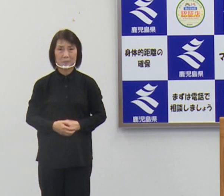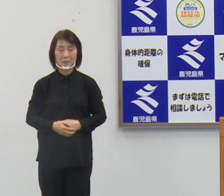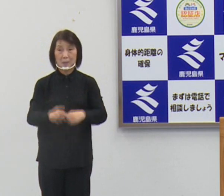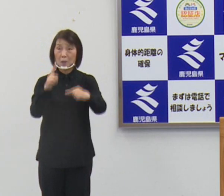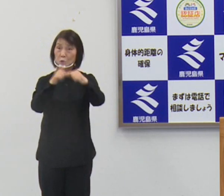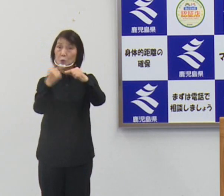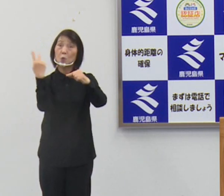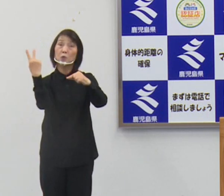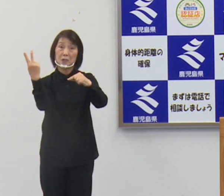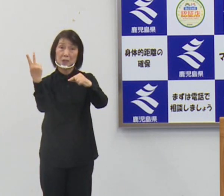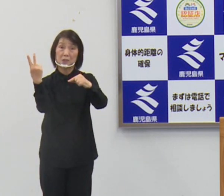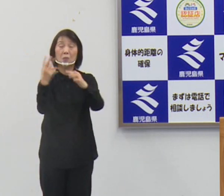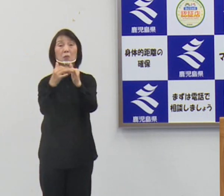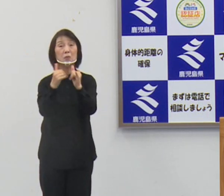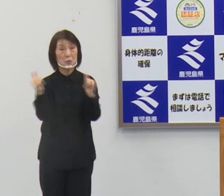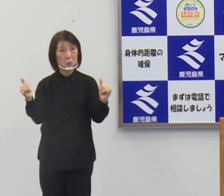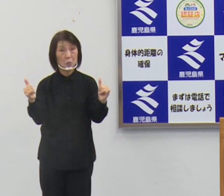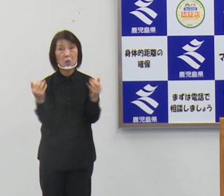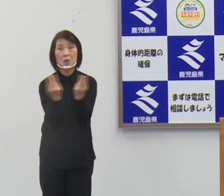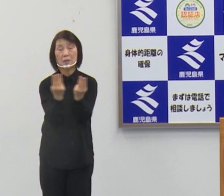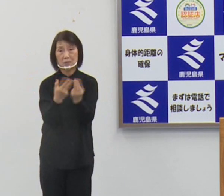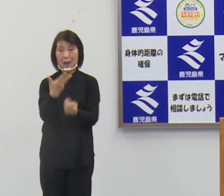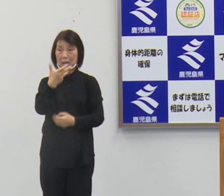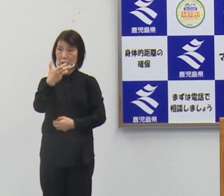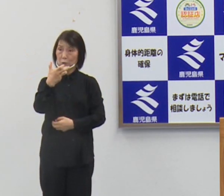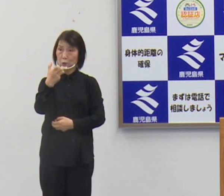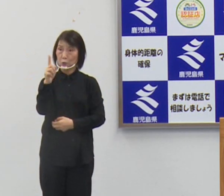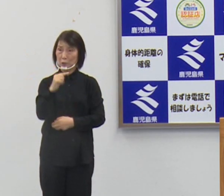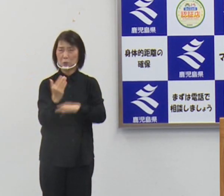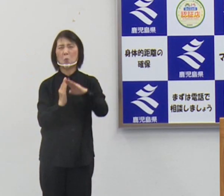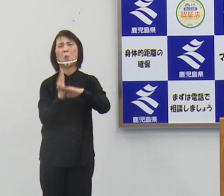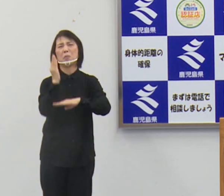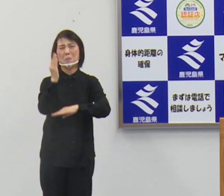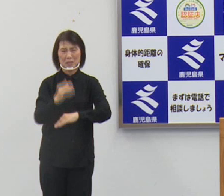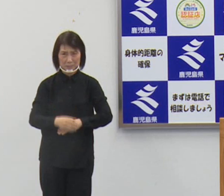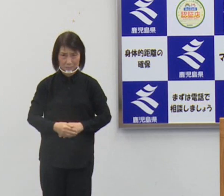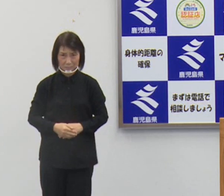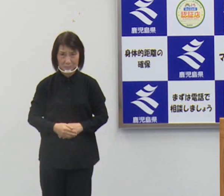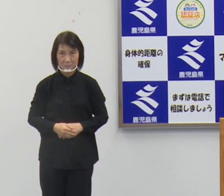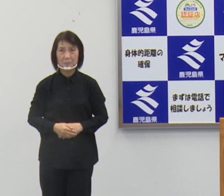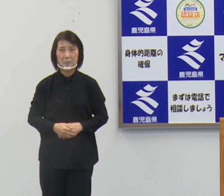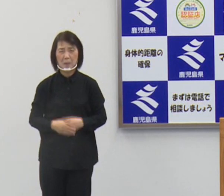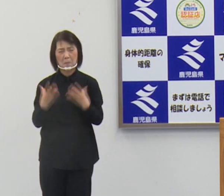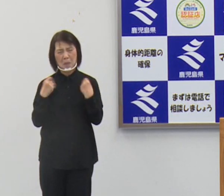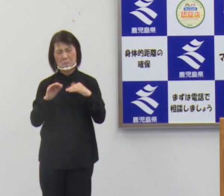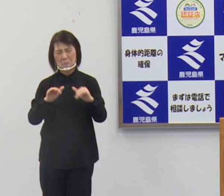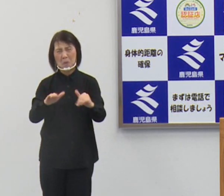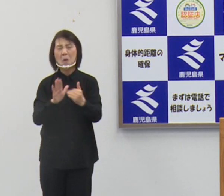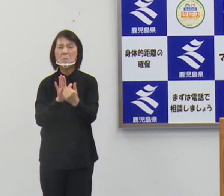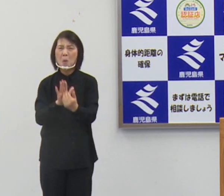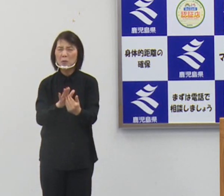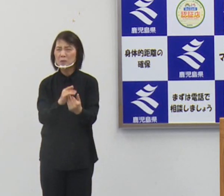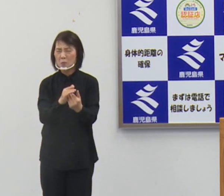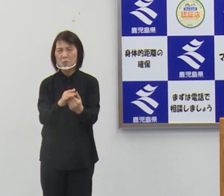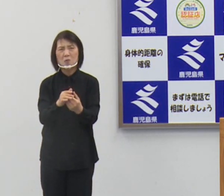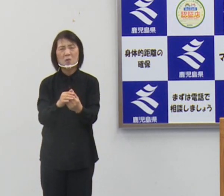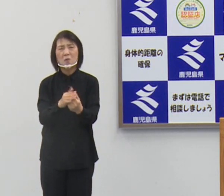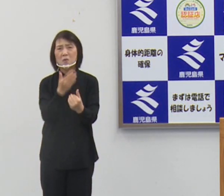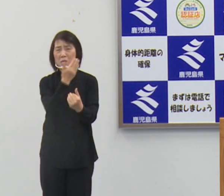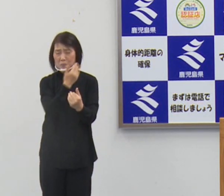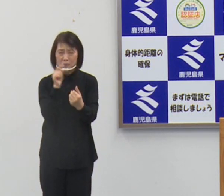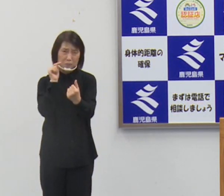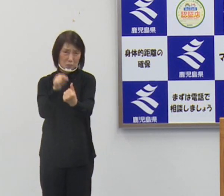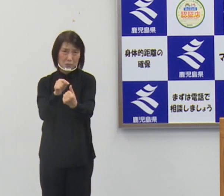等症2の方も80人を超えております。まん延防止等重点措置が適用